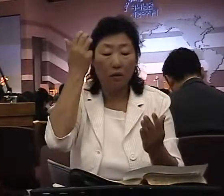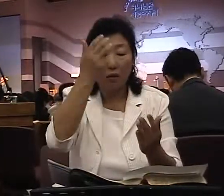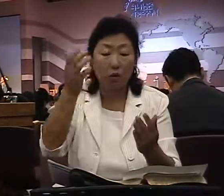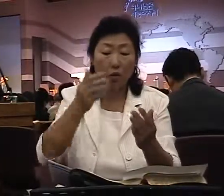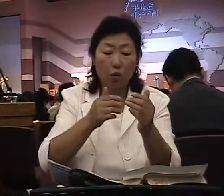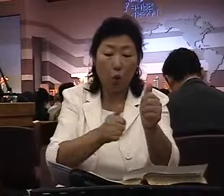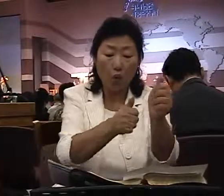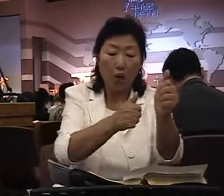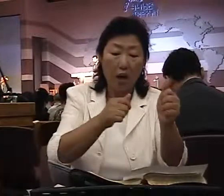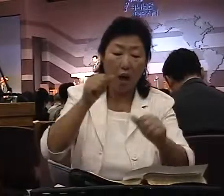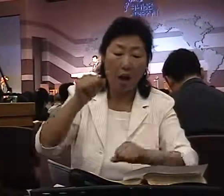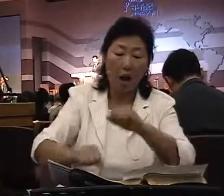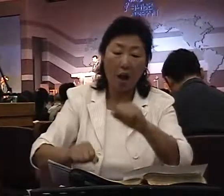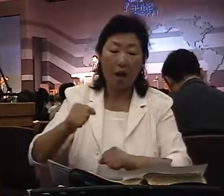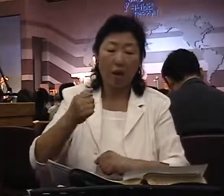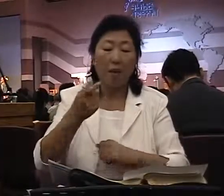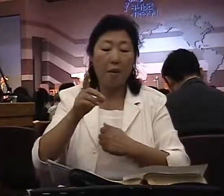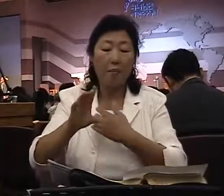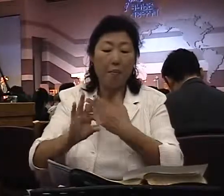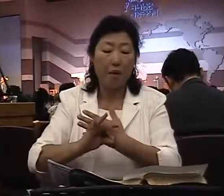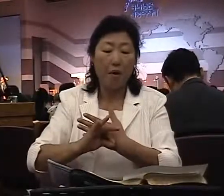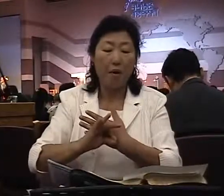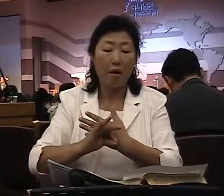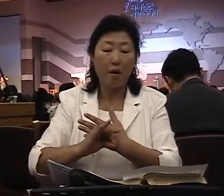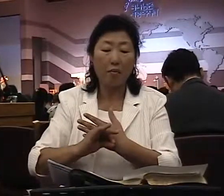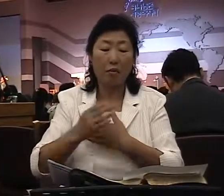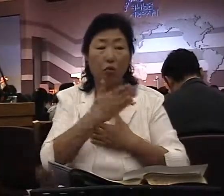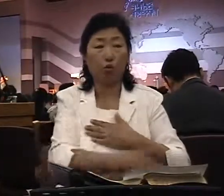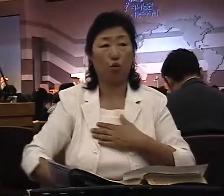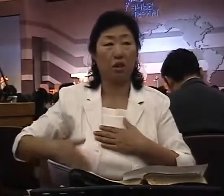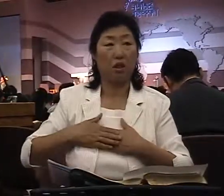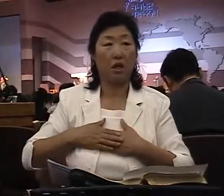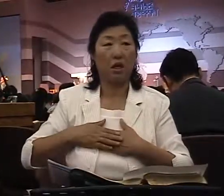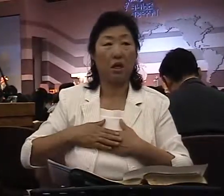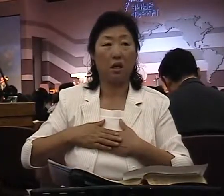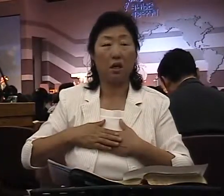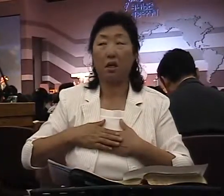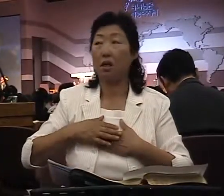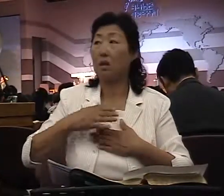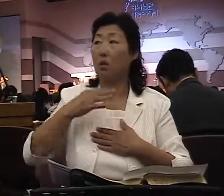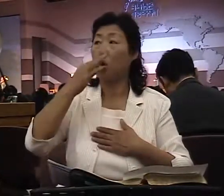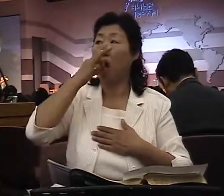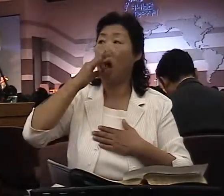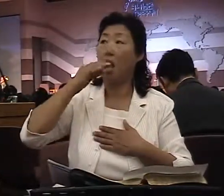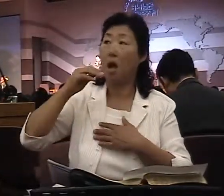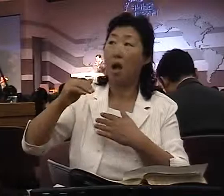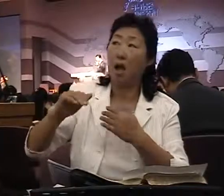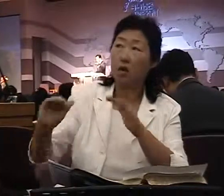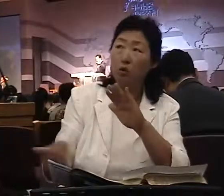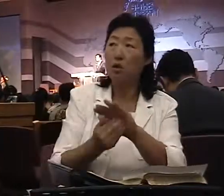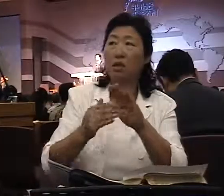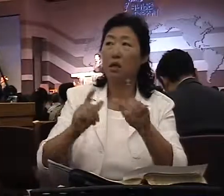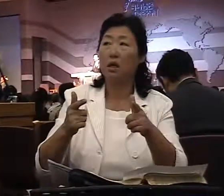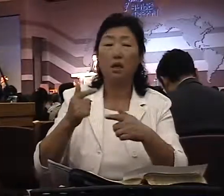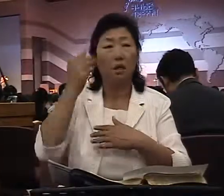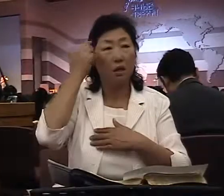행하라. 그리하면 육체의 욕심을 이루지 아니하니라. 성령을 쫓아 행할 때에 육체의